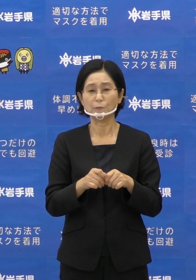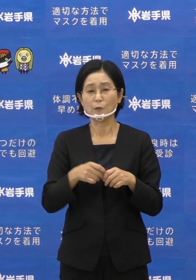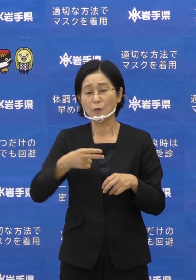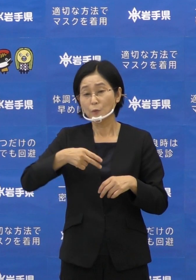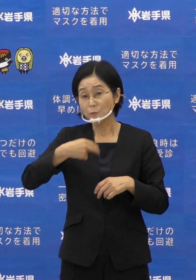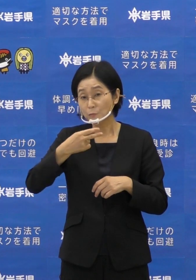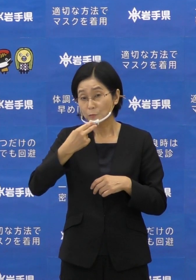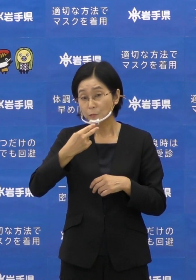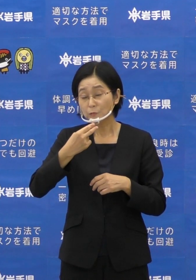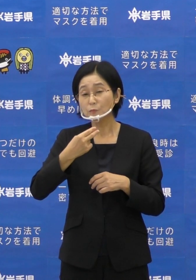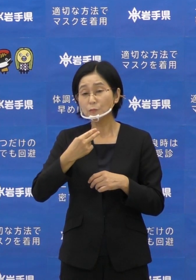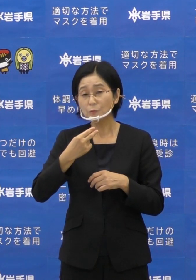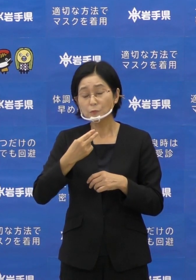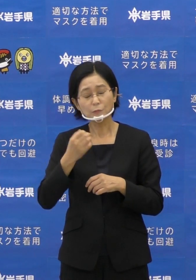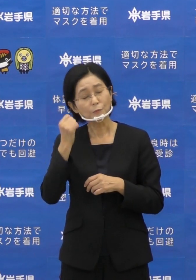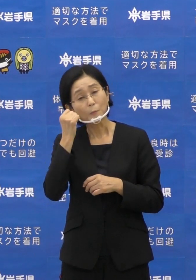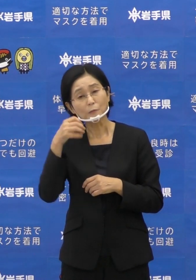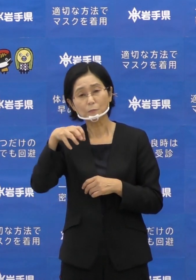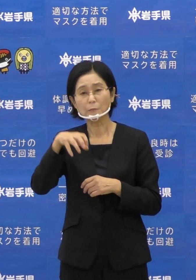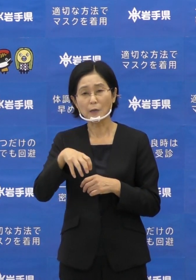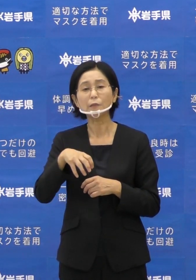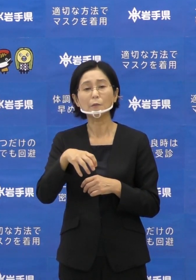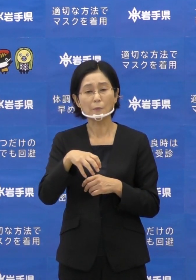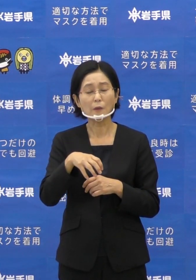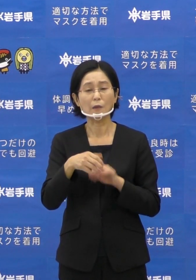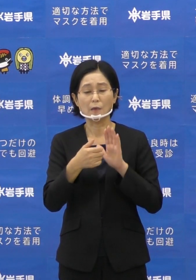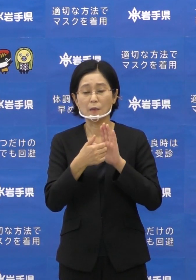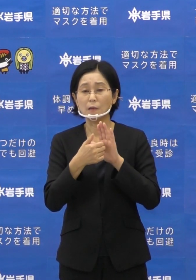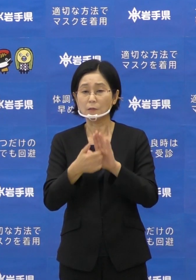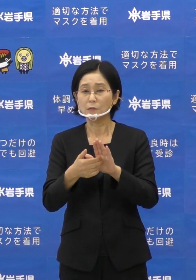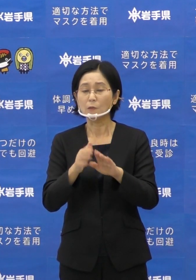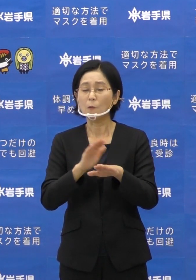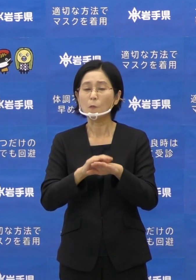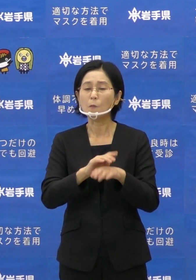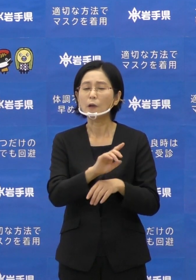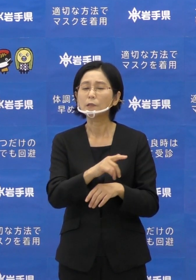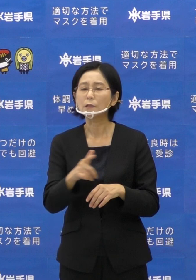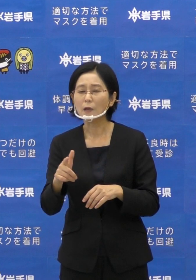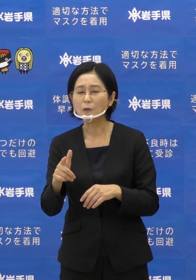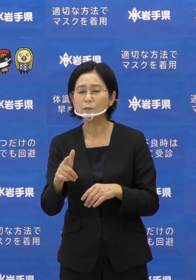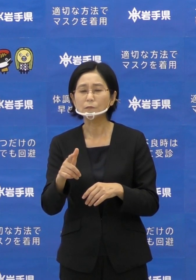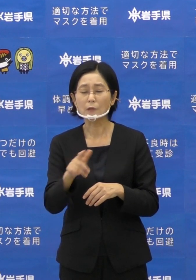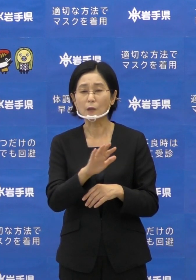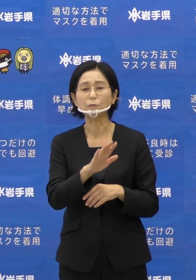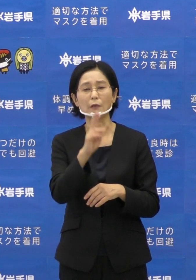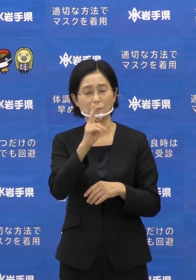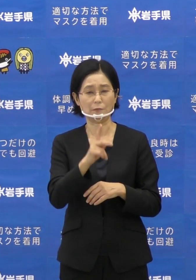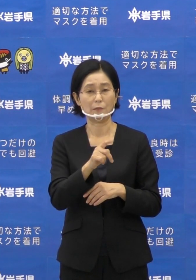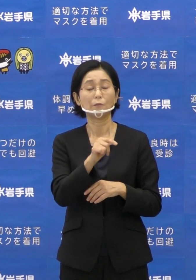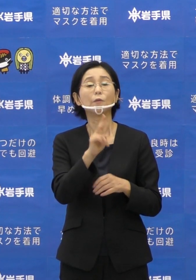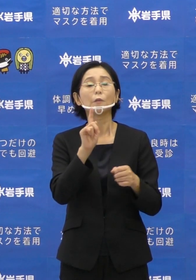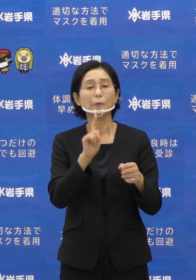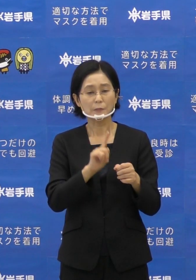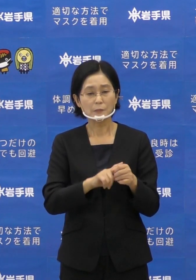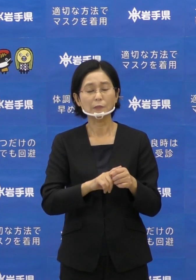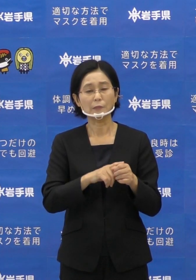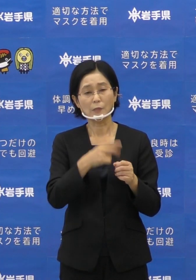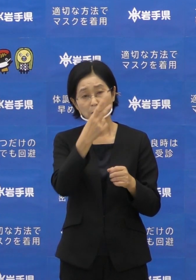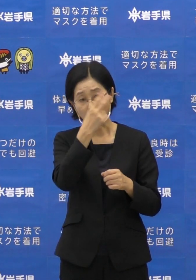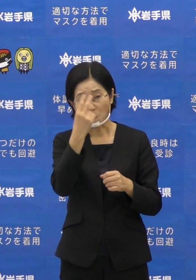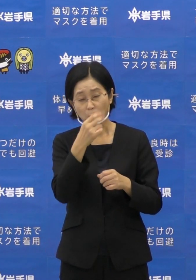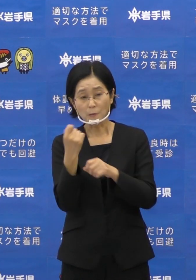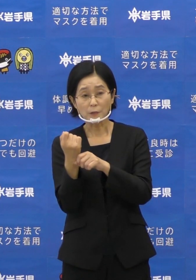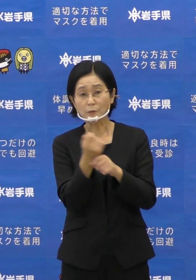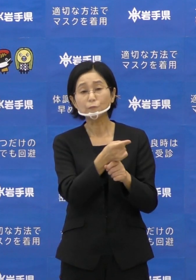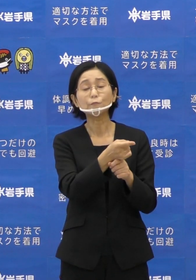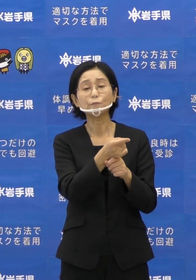ってきているというところということで、甲子園野球はかなり今要注意にあると思います。他はこうまずこの調